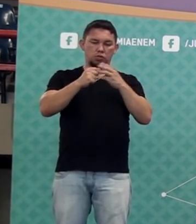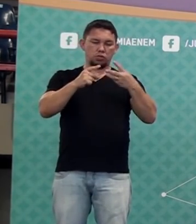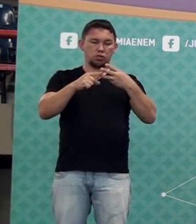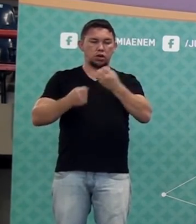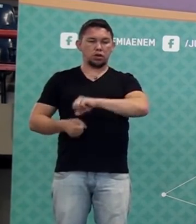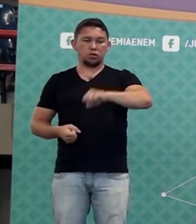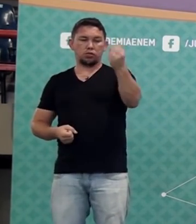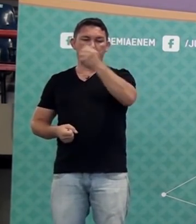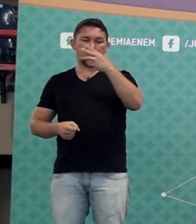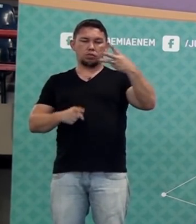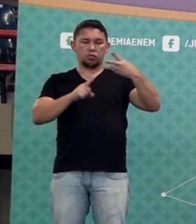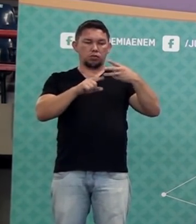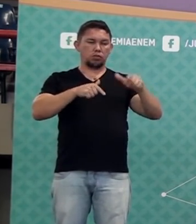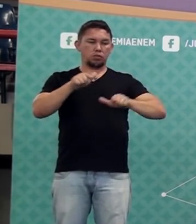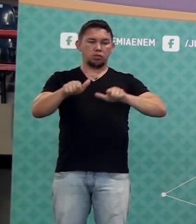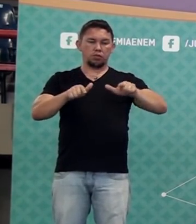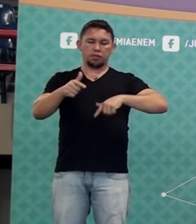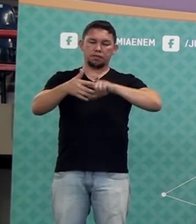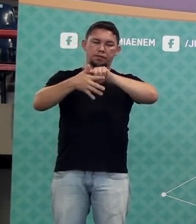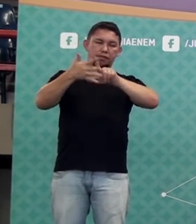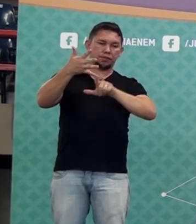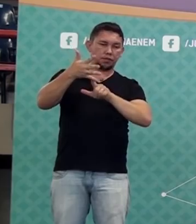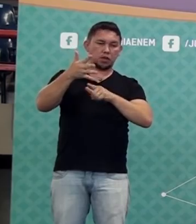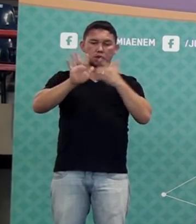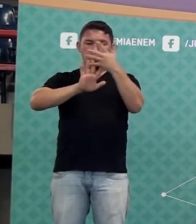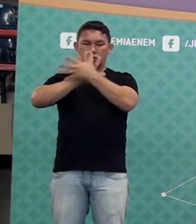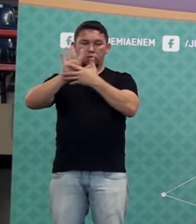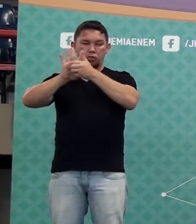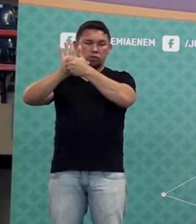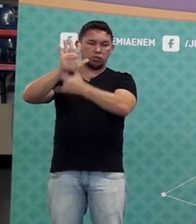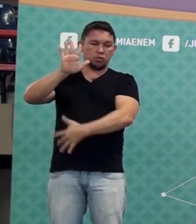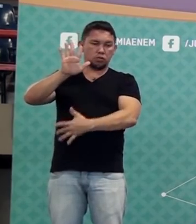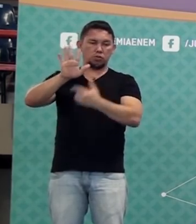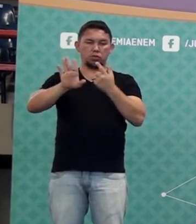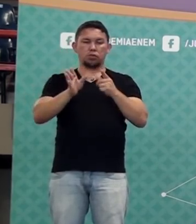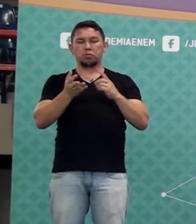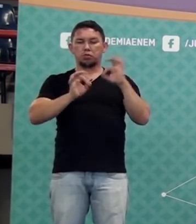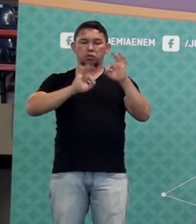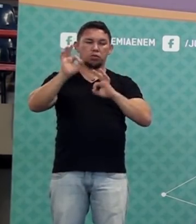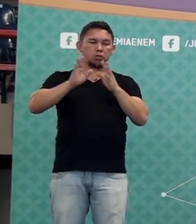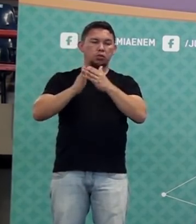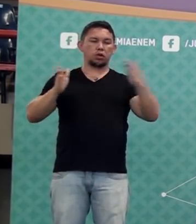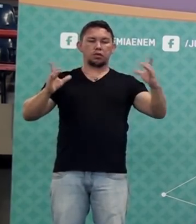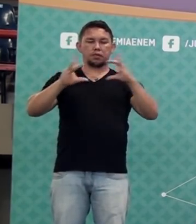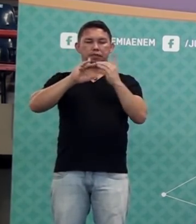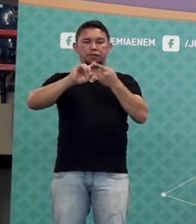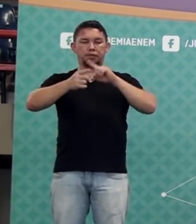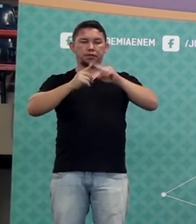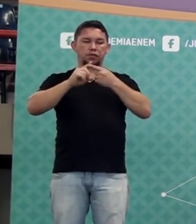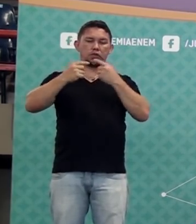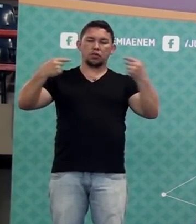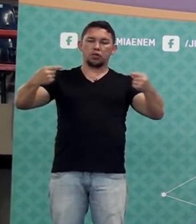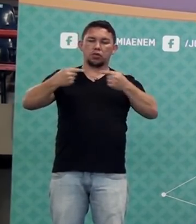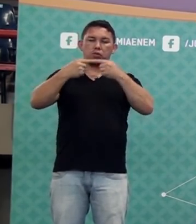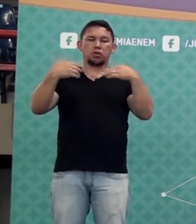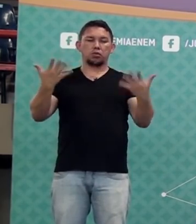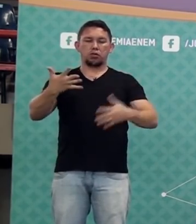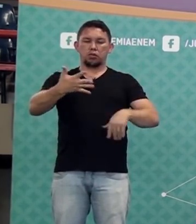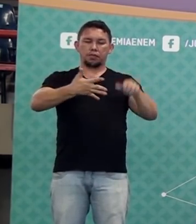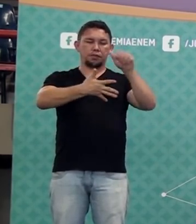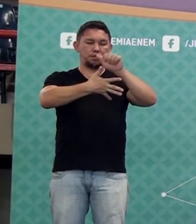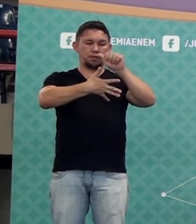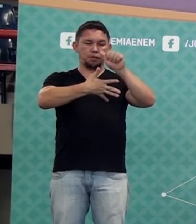outros trabalham. Vás alternativas, com base no texto e nos conhecimentos sobre a estrutura da Idade Média, é correto afirmar. Item A,